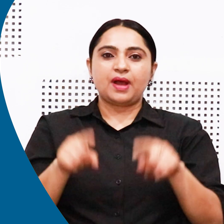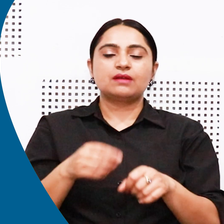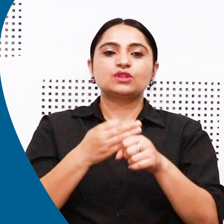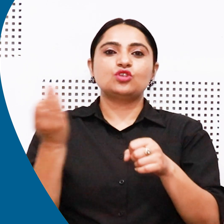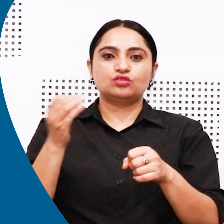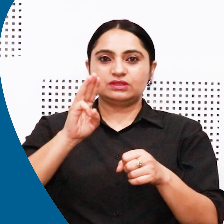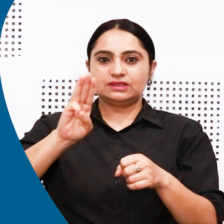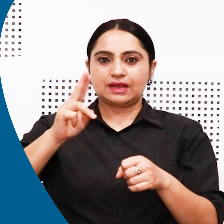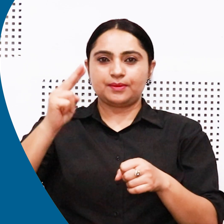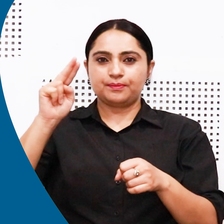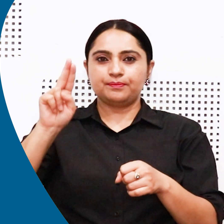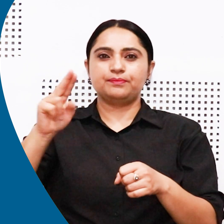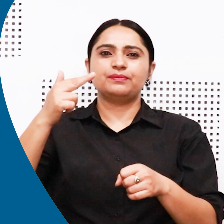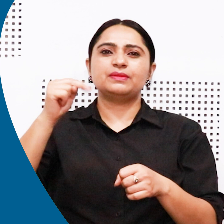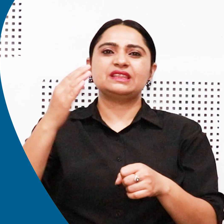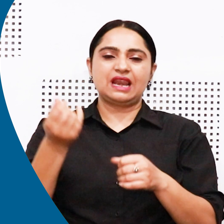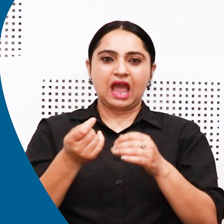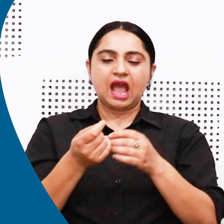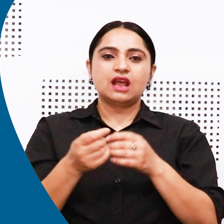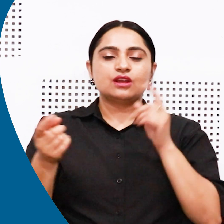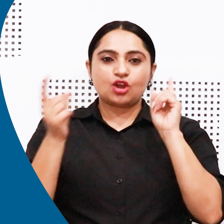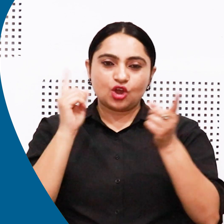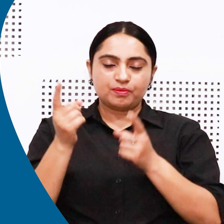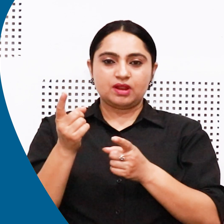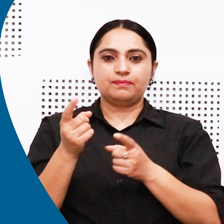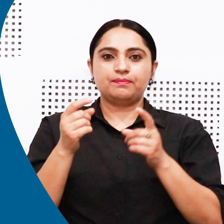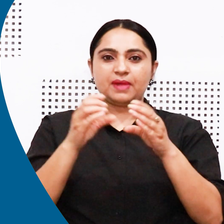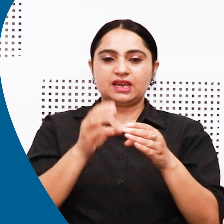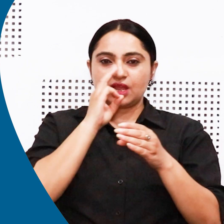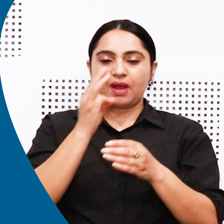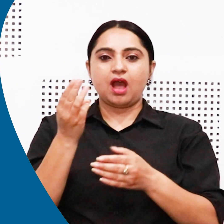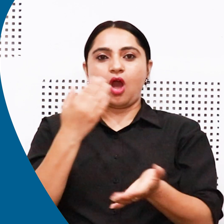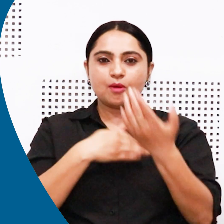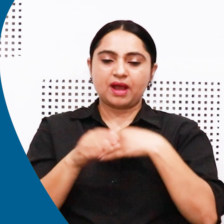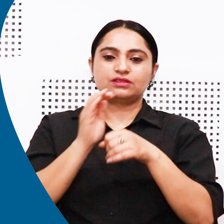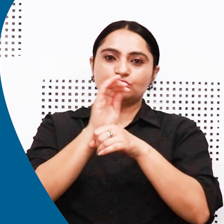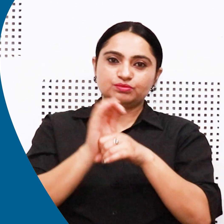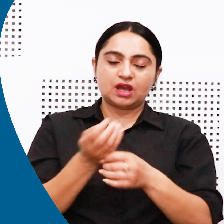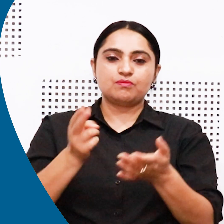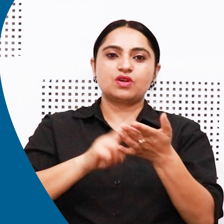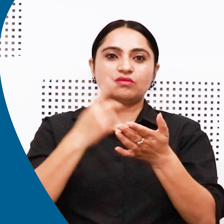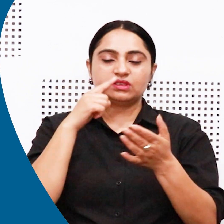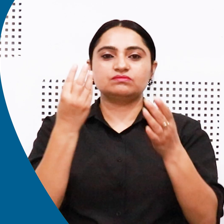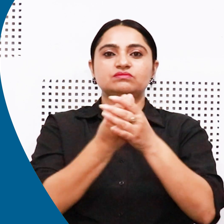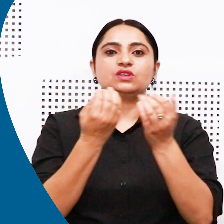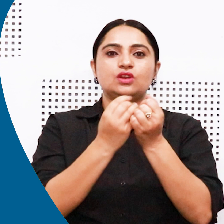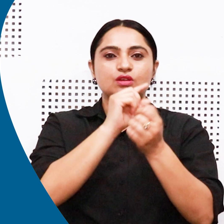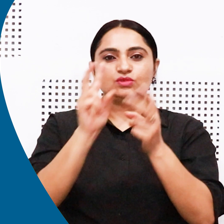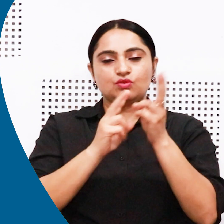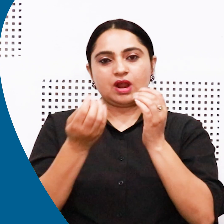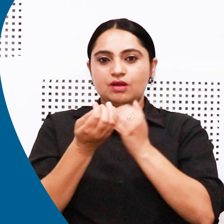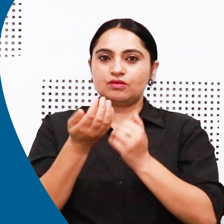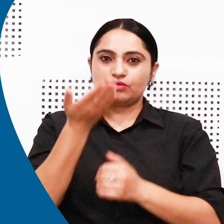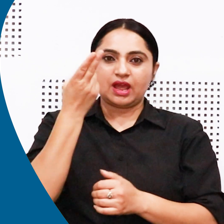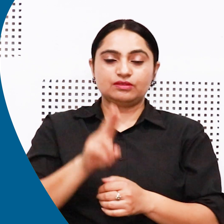नगरपालिकामा अपाङ्गताको सेवा सुविधा बढाउनेदेखि उनीहरूलाई एकीकृत गर्ने बारेमा पनि कुरा उठाइएको थियो। त्यसपछि विषयगत